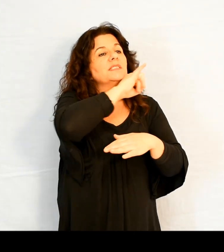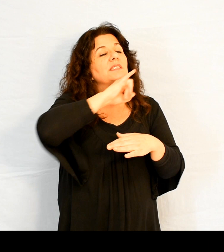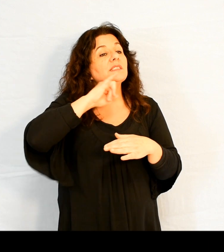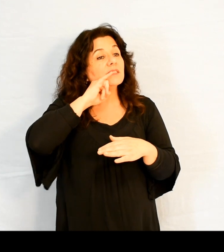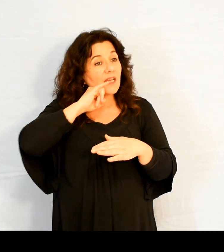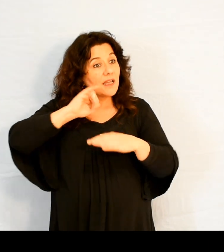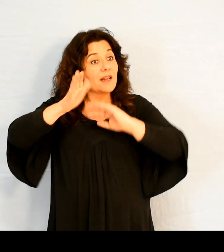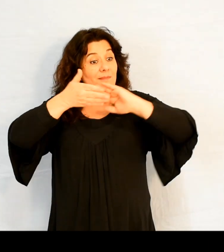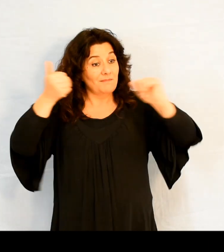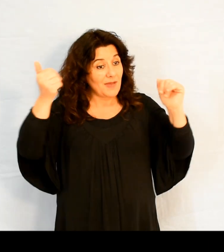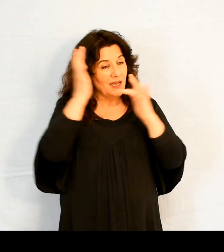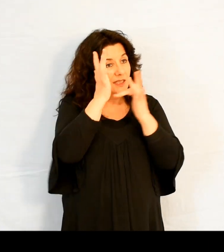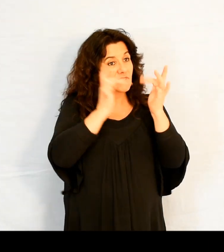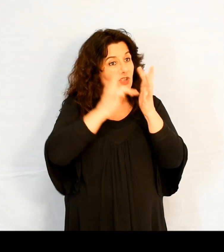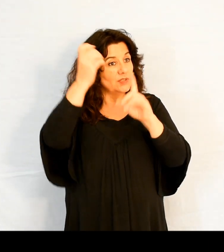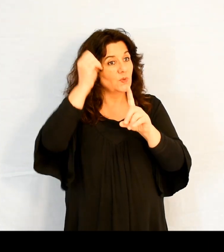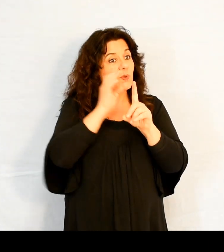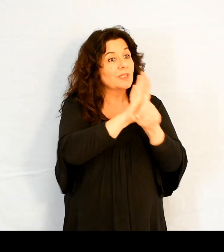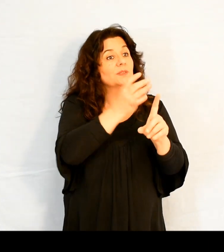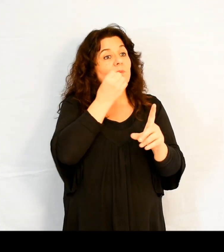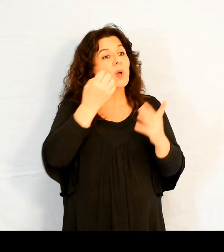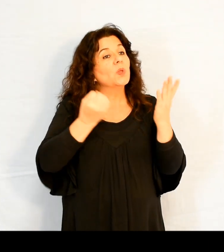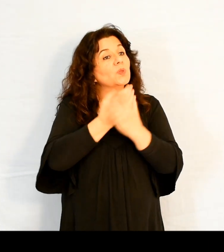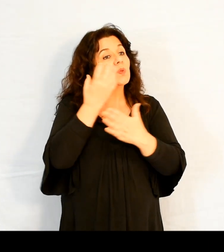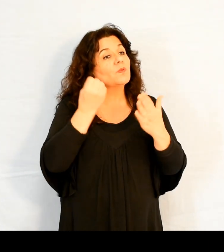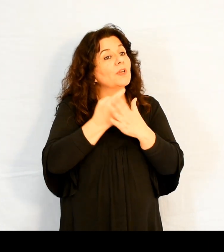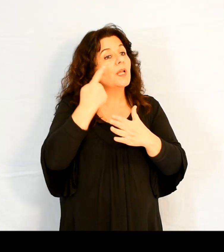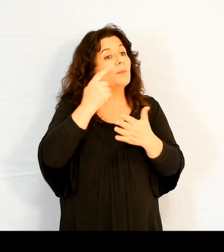Jésus-Christ, lui qui est le Seigneur de tous.